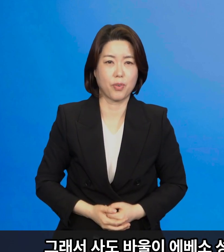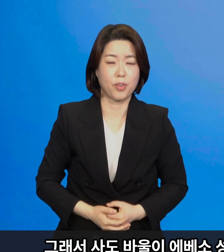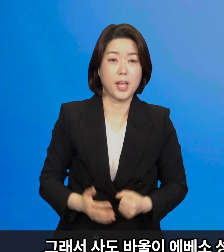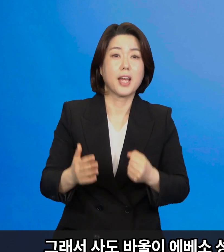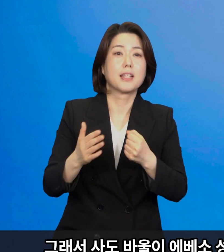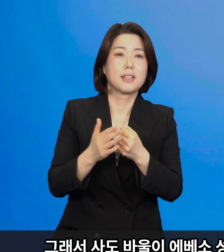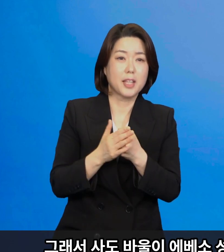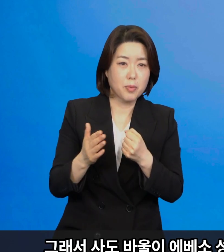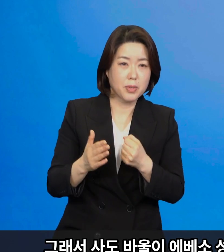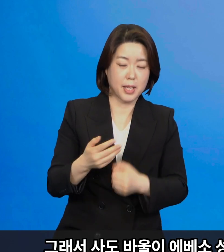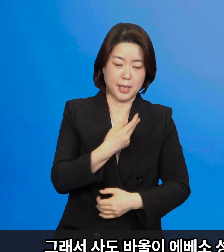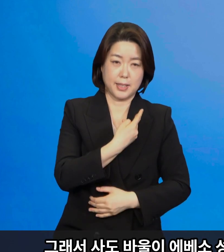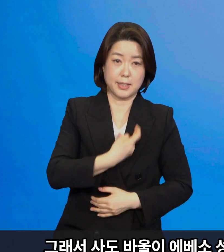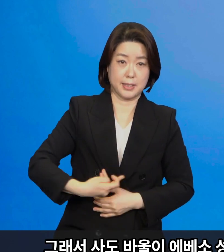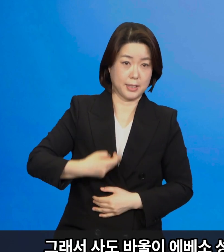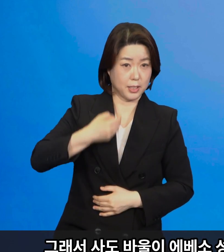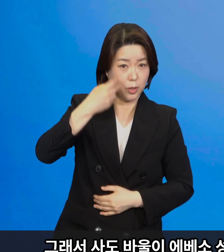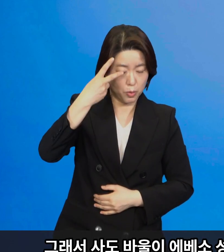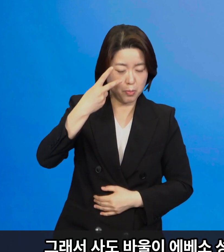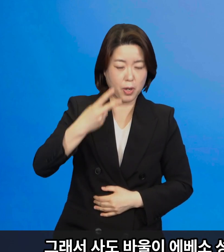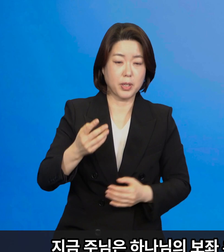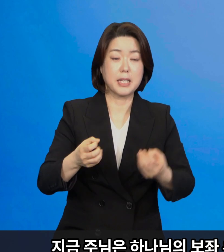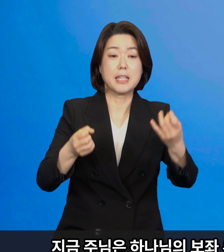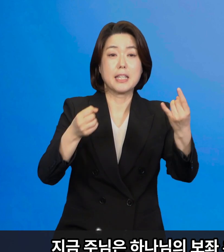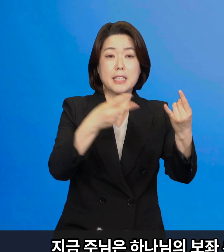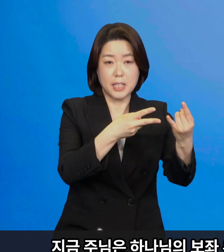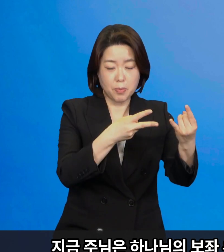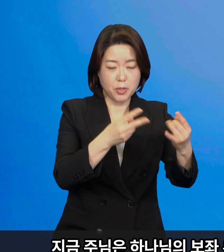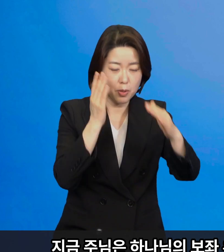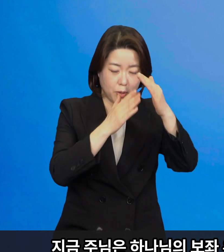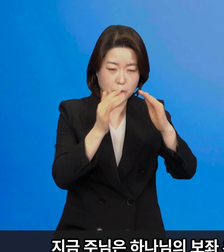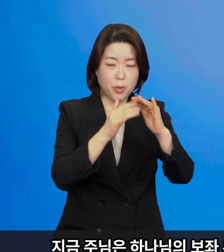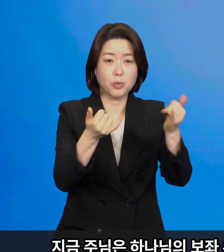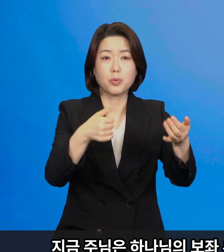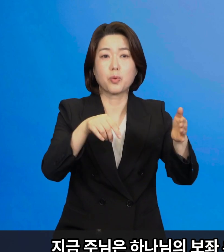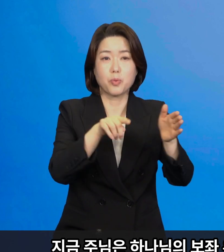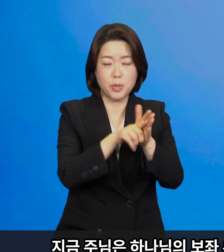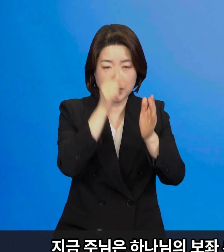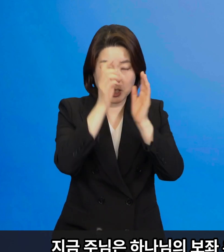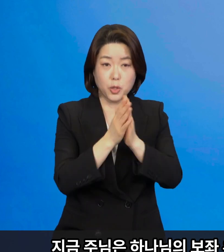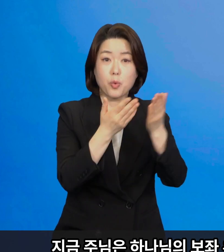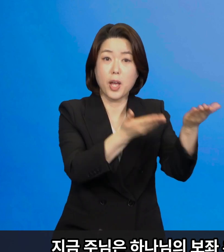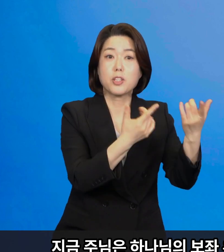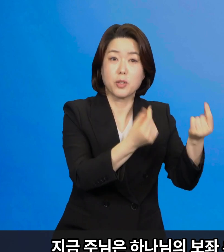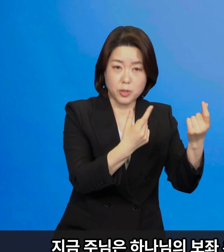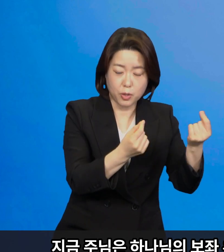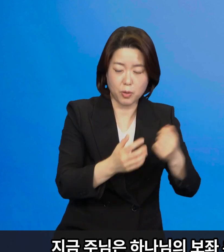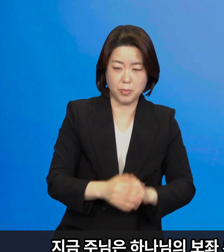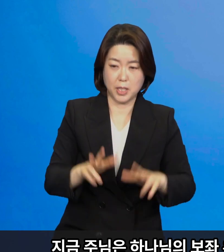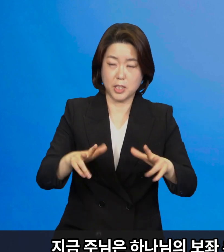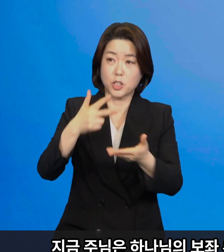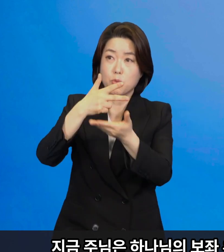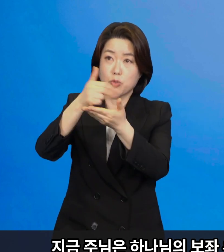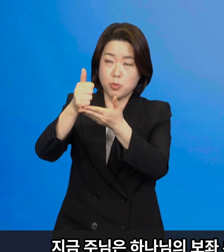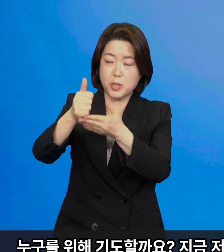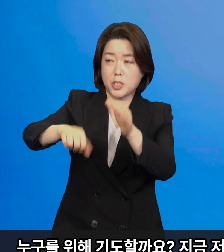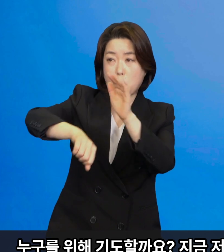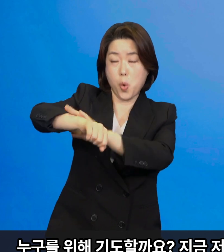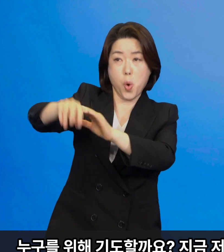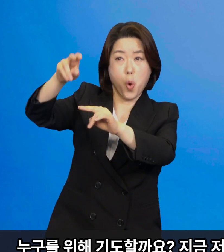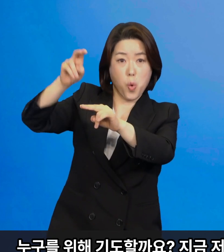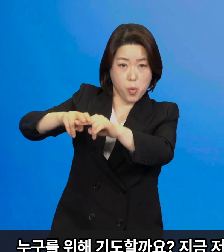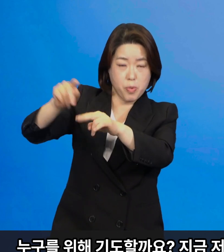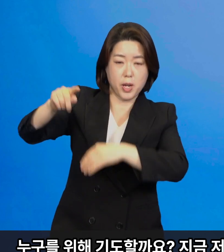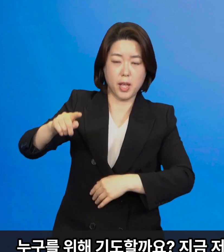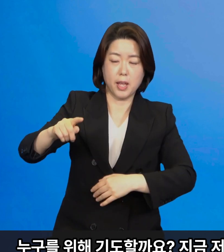그래서 사도 바울이 에베소 성도들을 위해서 기도했던 것처럼 지금 주님은 하나님의 보좌 우편에서 중보자가 되어주셔서 누구를